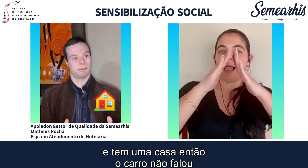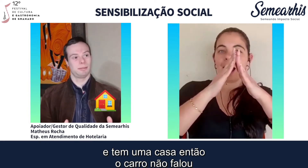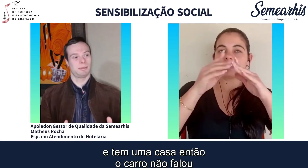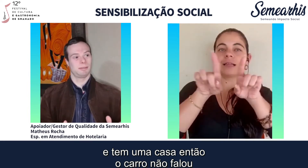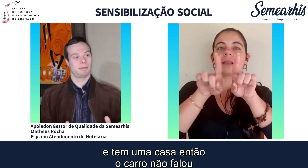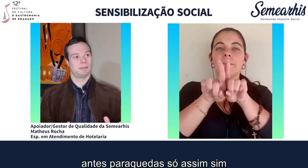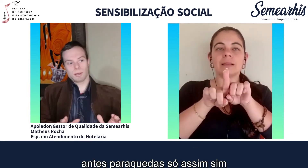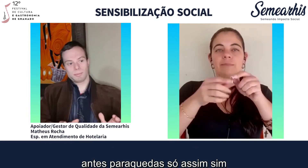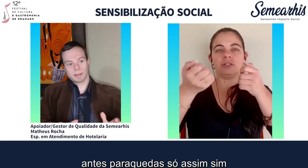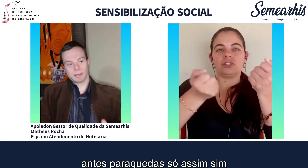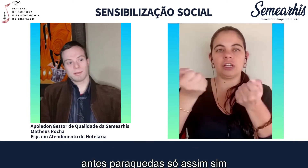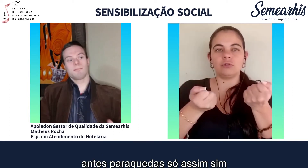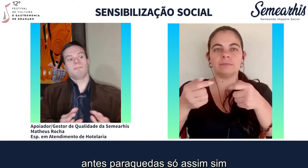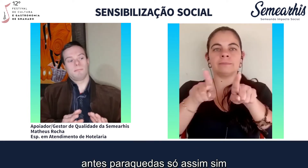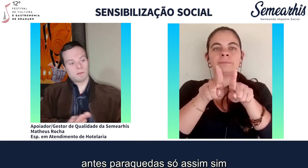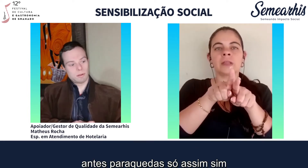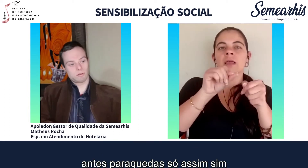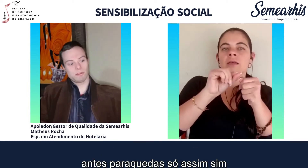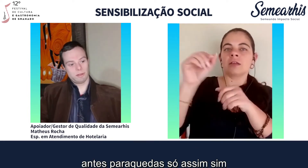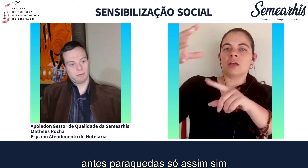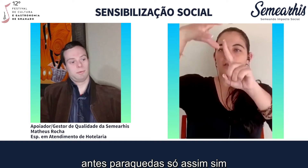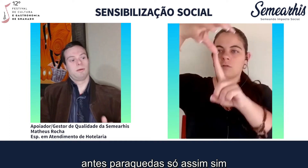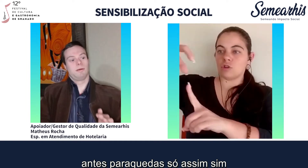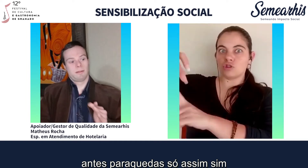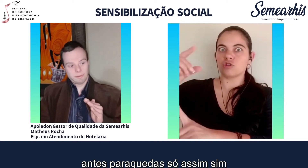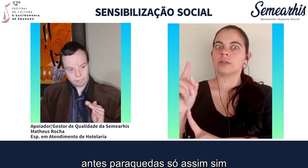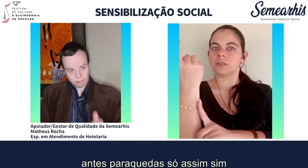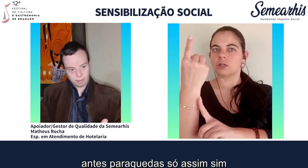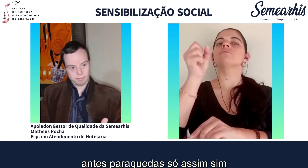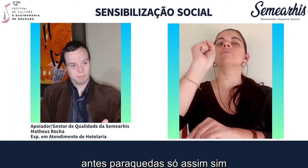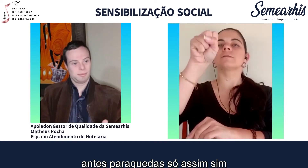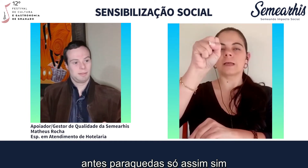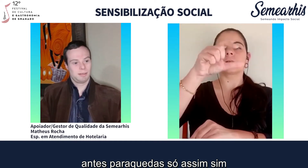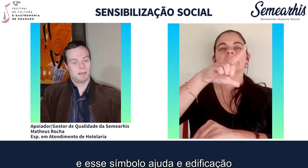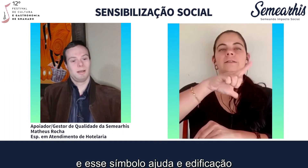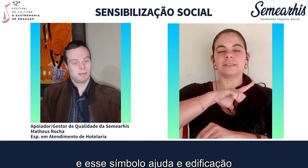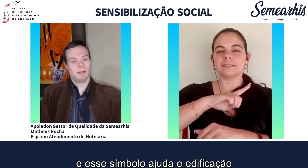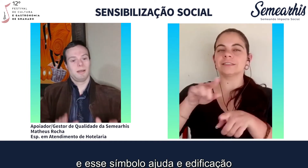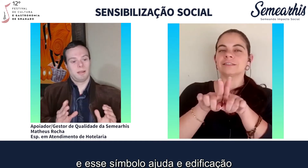carro. Pular de paraquedas sozinho. Sim.